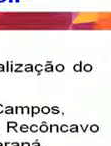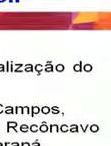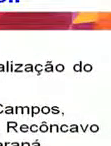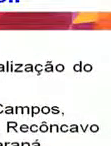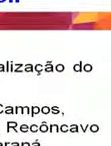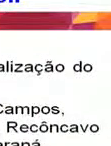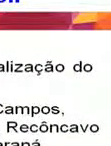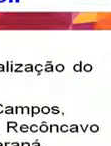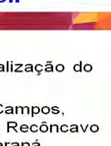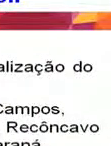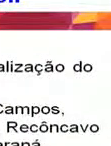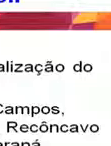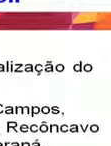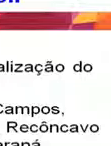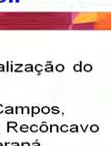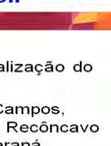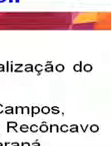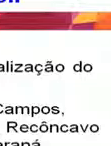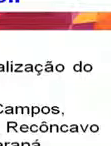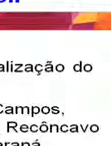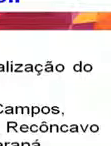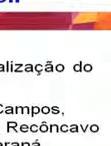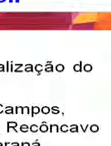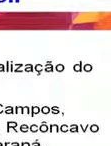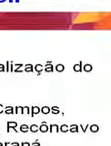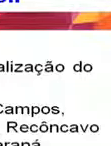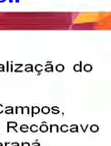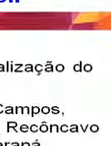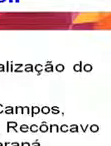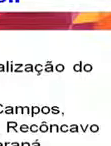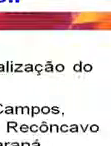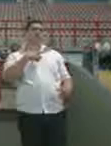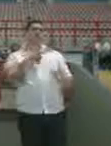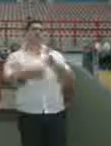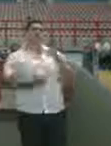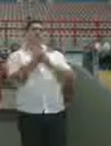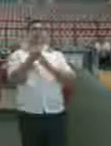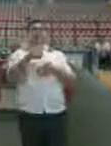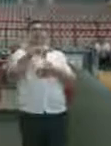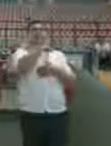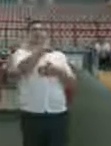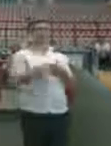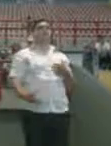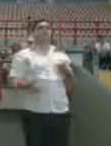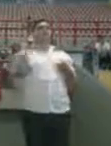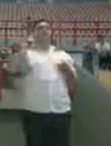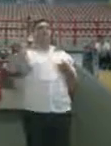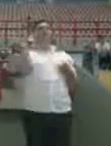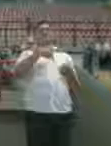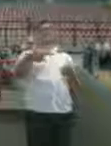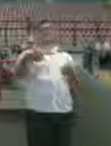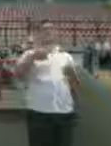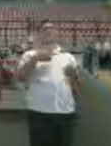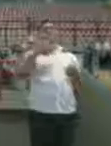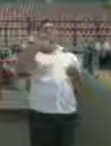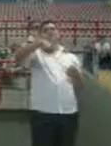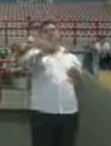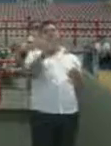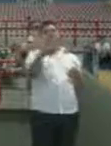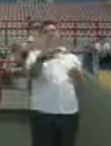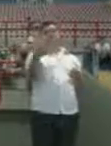a Petrobras foi a empresa pioneira. A Petrobras foi criada no governo de Vargas em 53, seu segundo